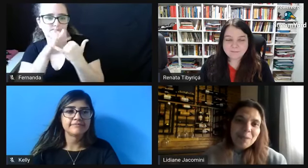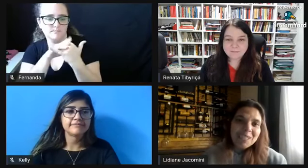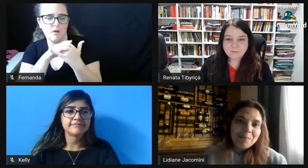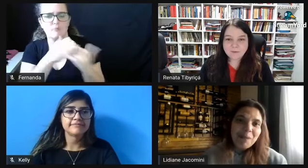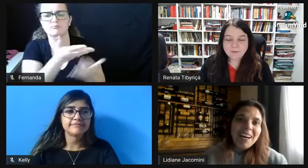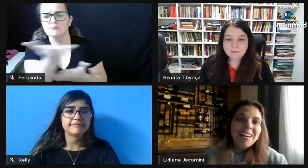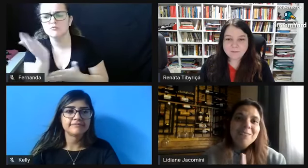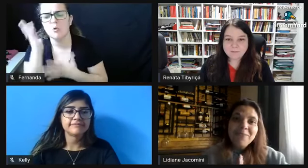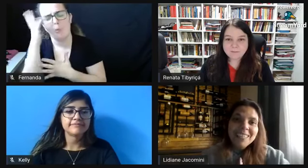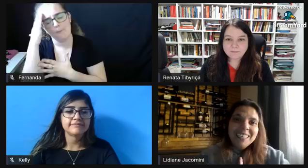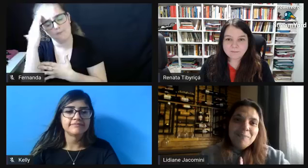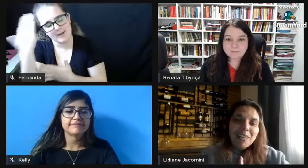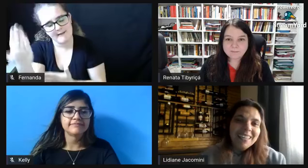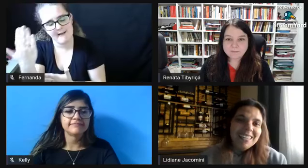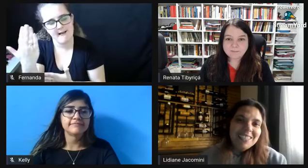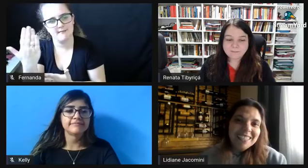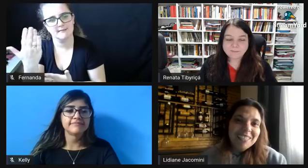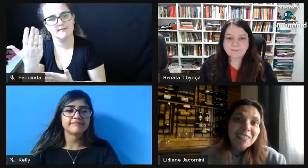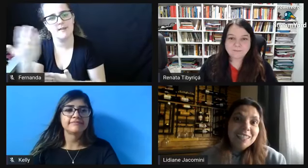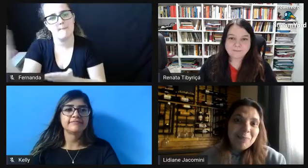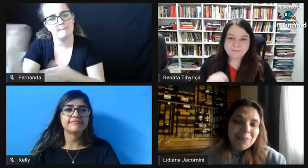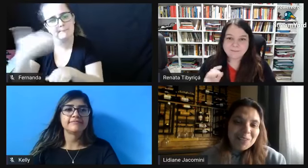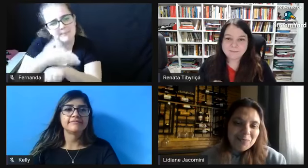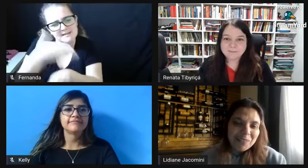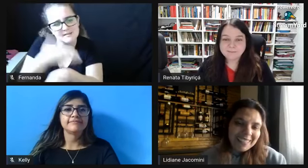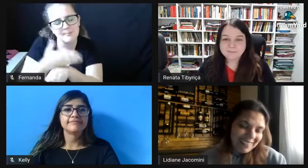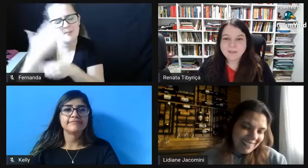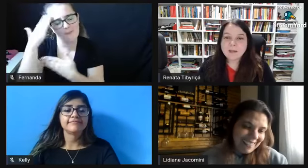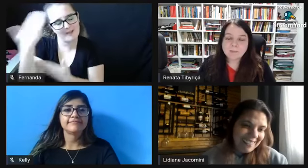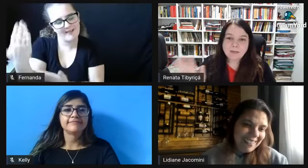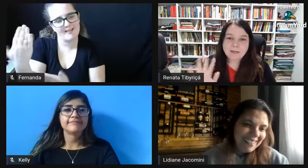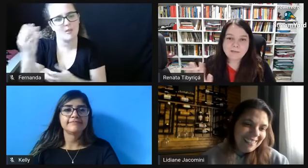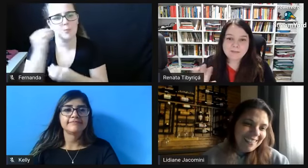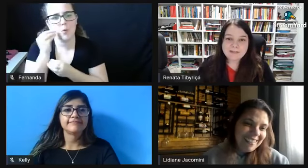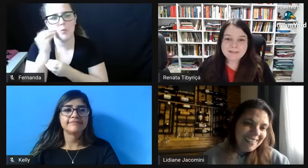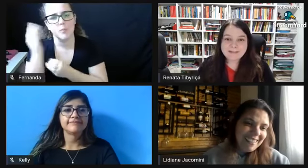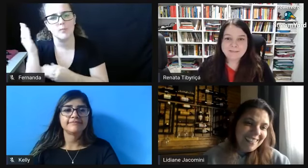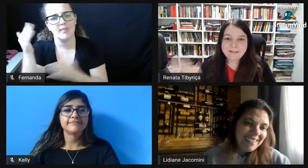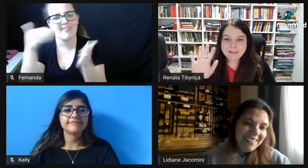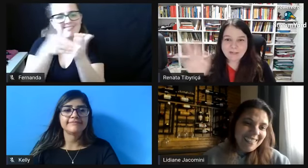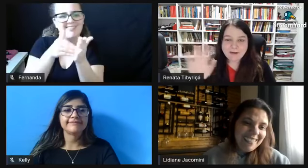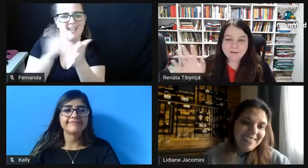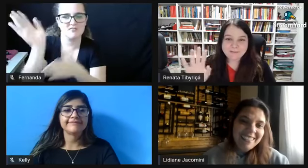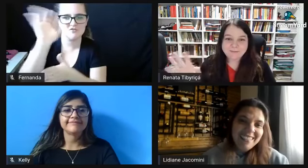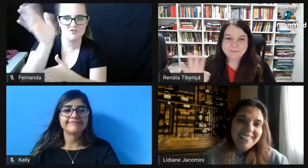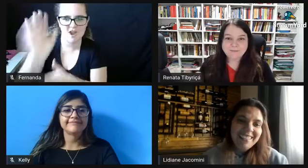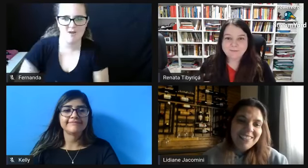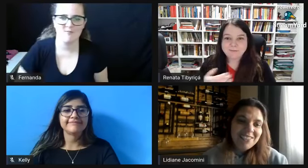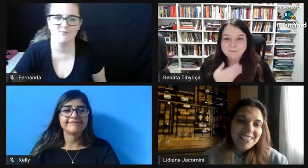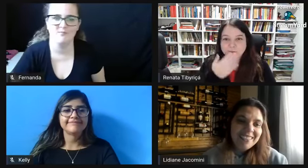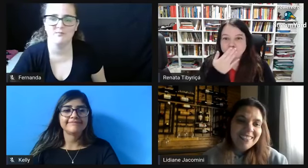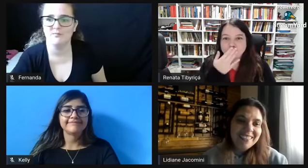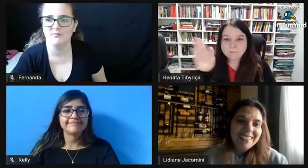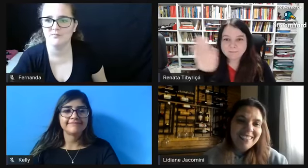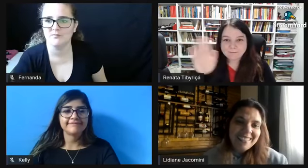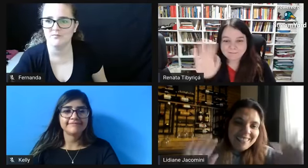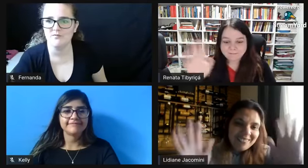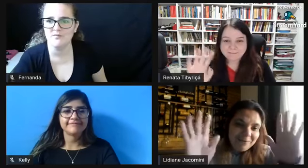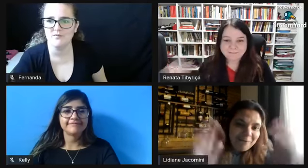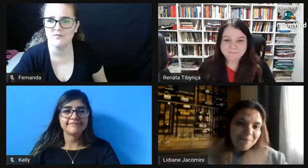todos que participaram, minha gratidão e até a próxima. Obrigada a você também, tchau, tchau. Tchau, tchau.